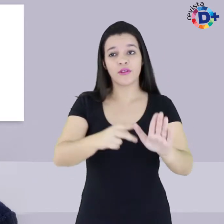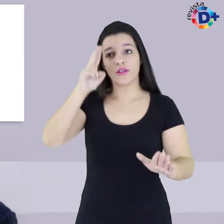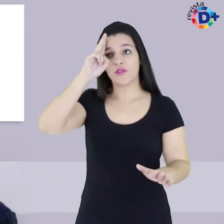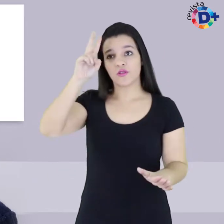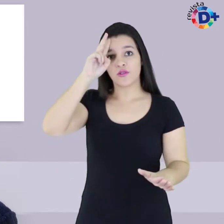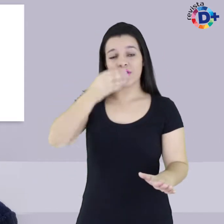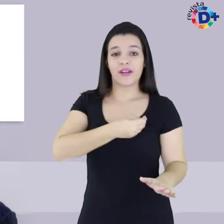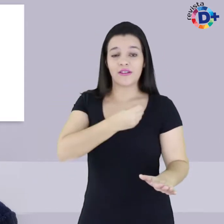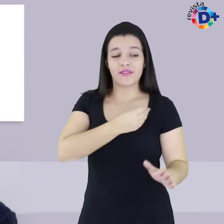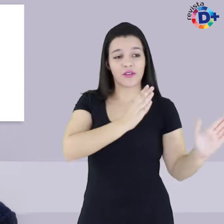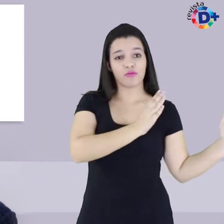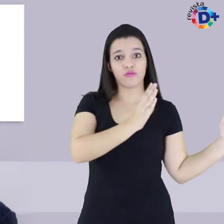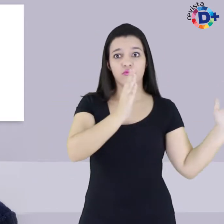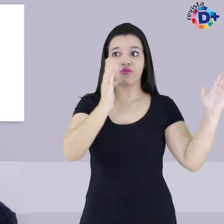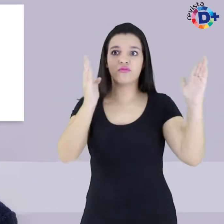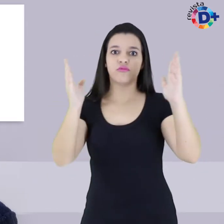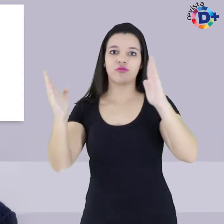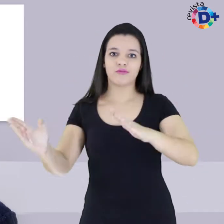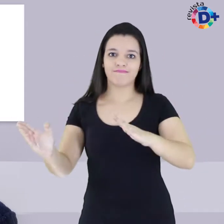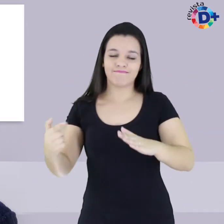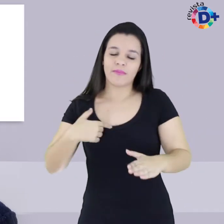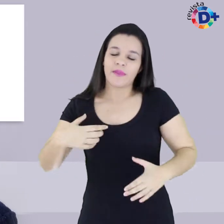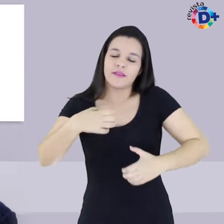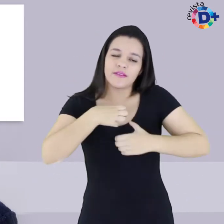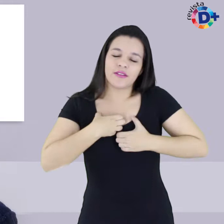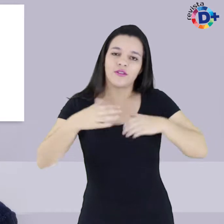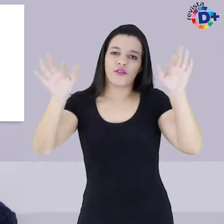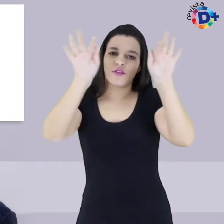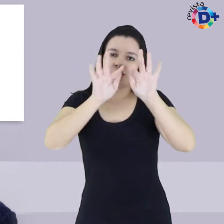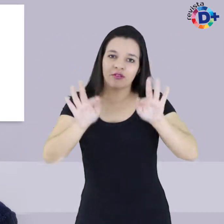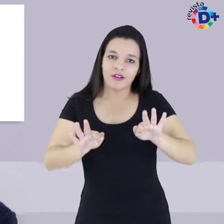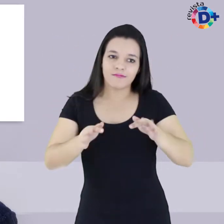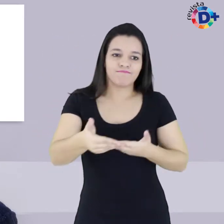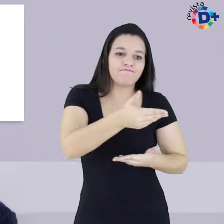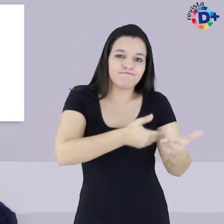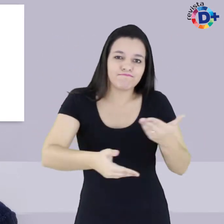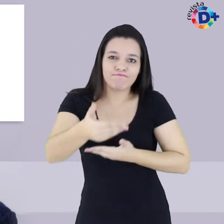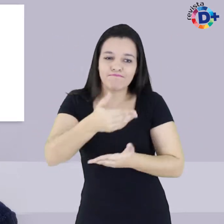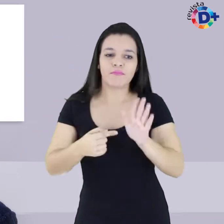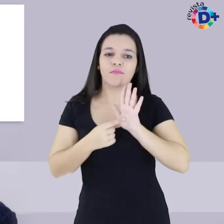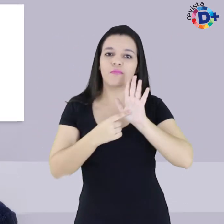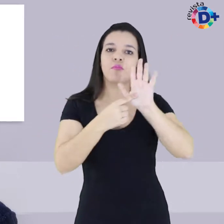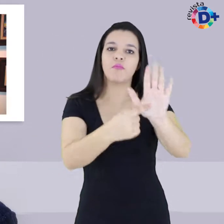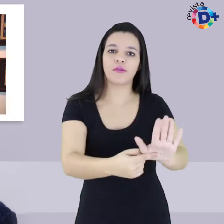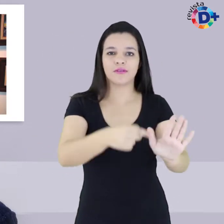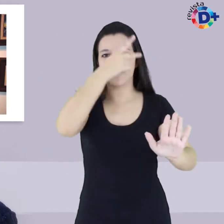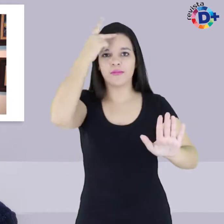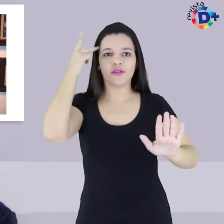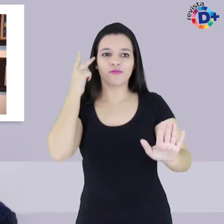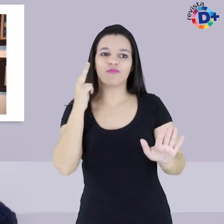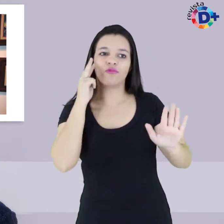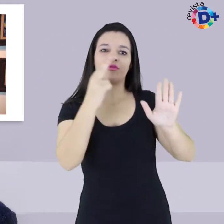obra. Estou muito feliz de poder compartilhar a obra do meu pai com o mundo, afirmou